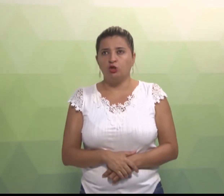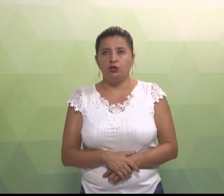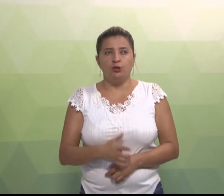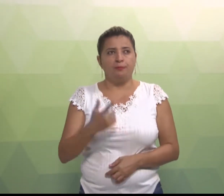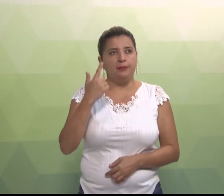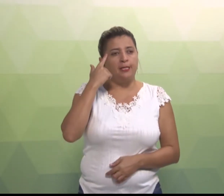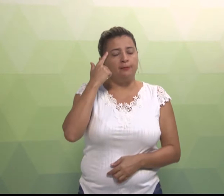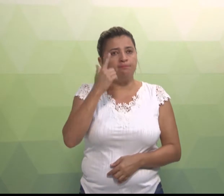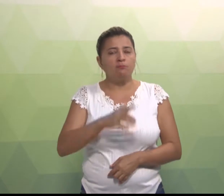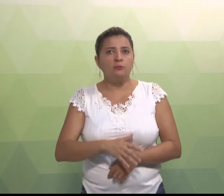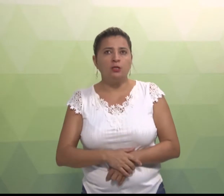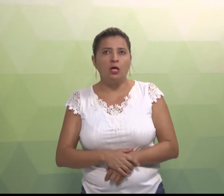Deixe-me pensar.